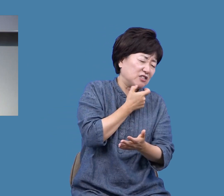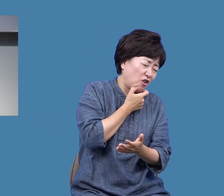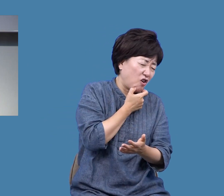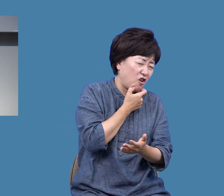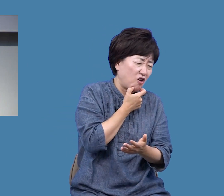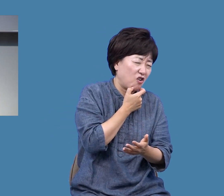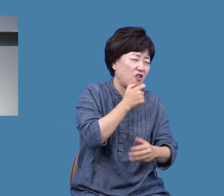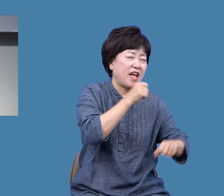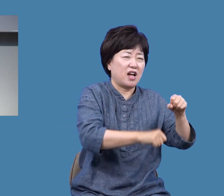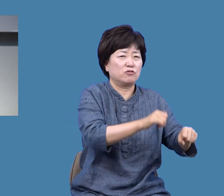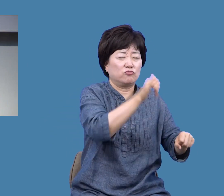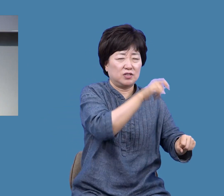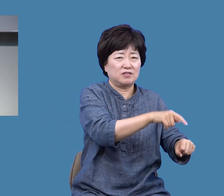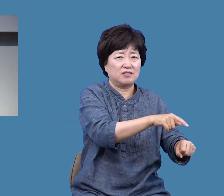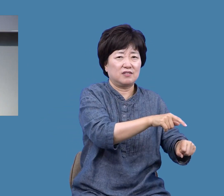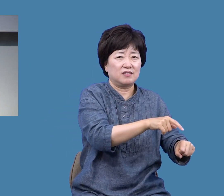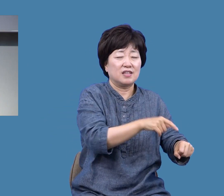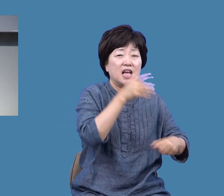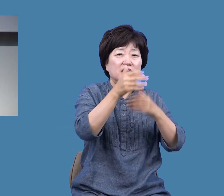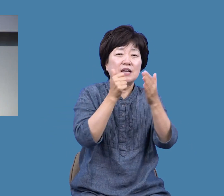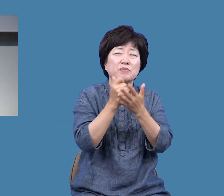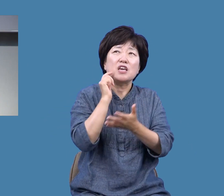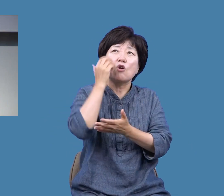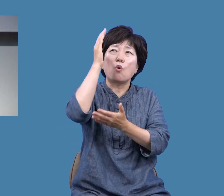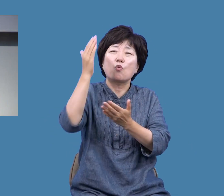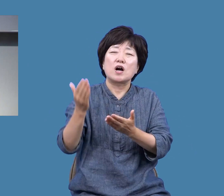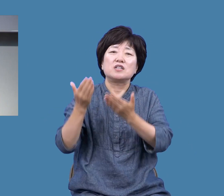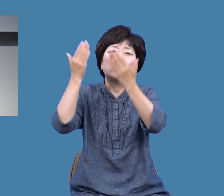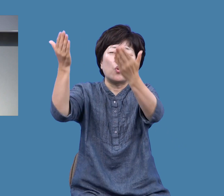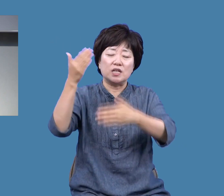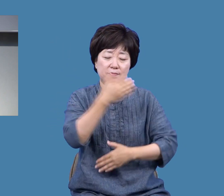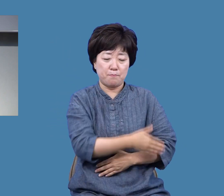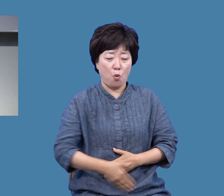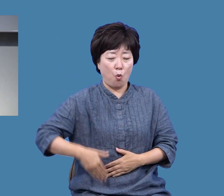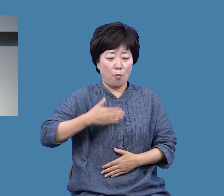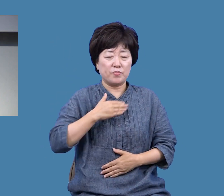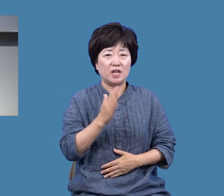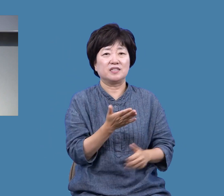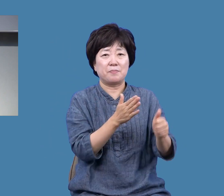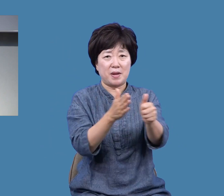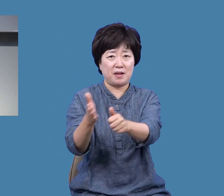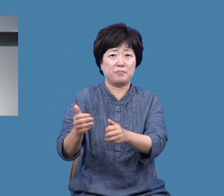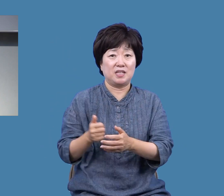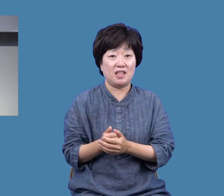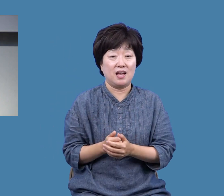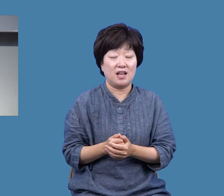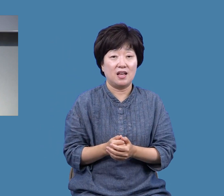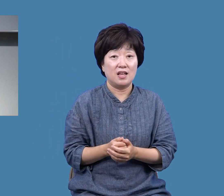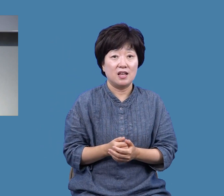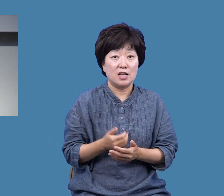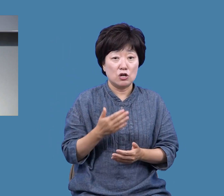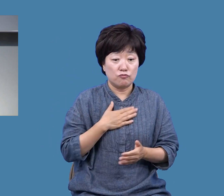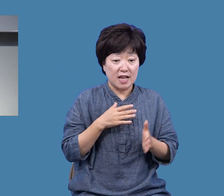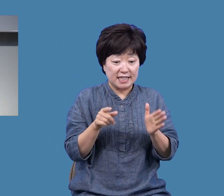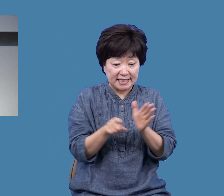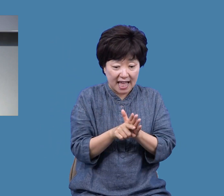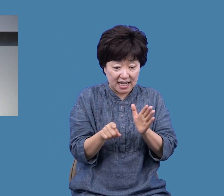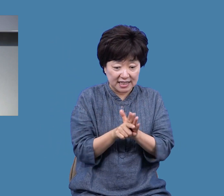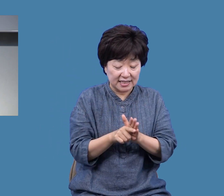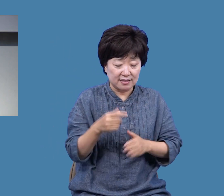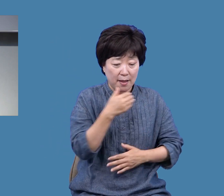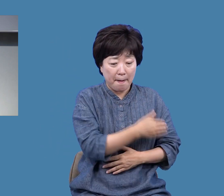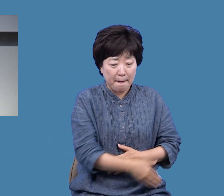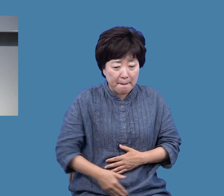여러분들이 이 몸으로 하나님께 영광을 돌리게 되기를 축복합니다. 그런 면에서 우리의 신앙은 우리의 몸이